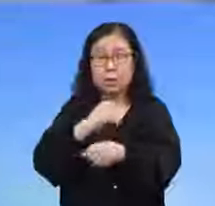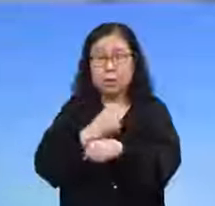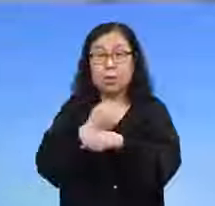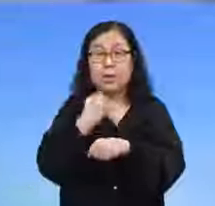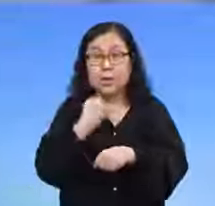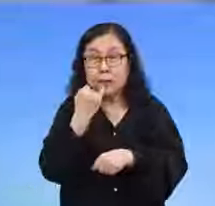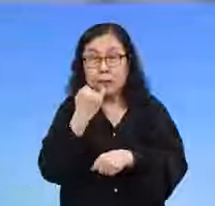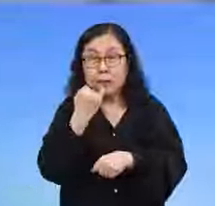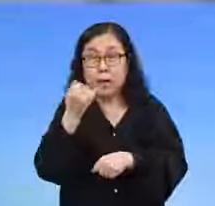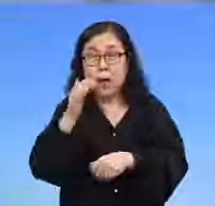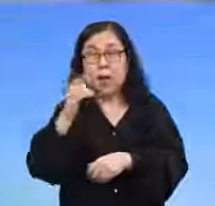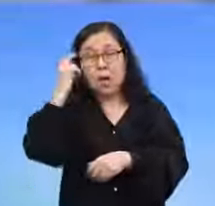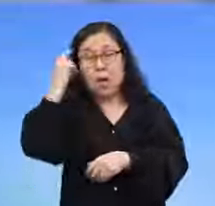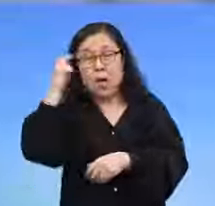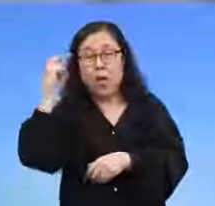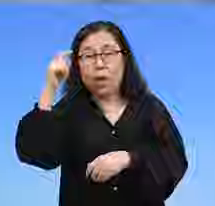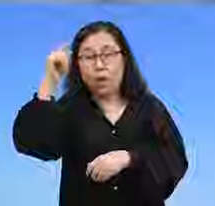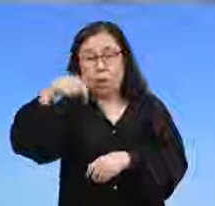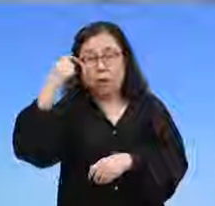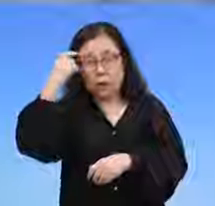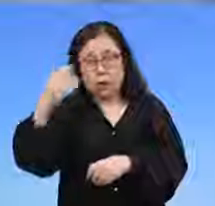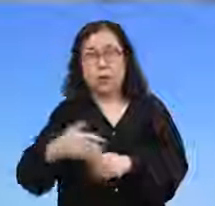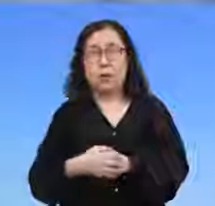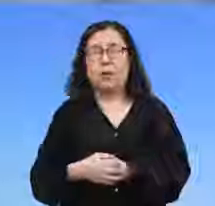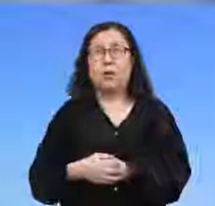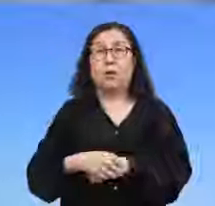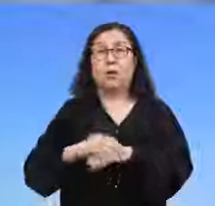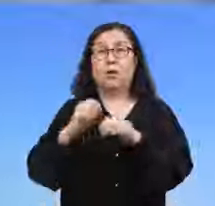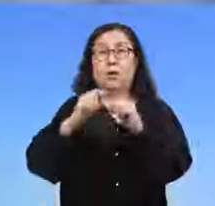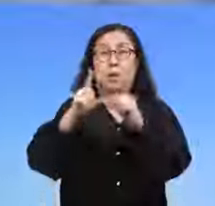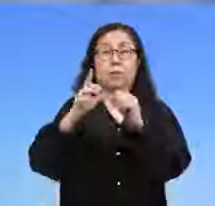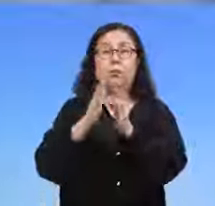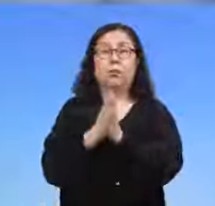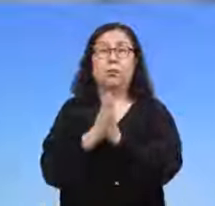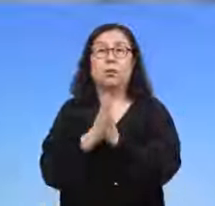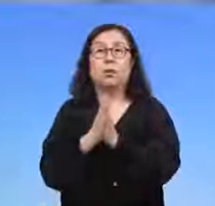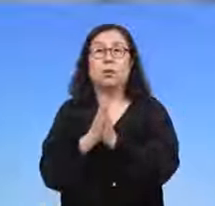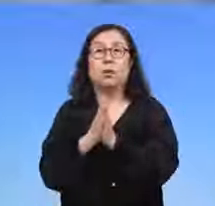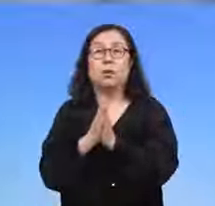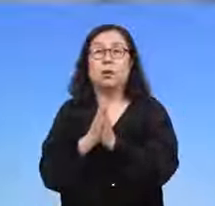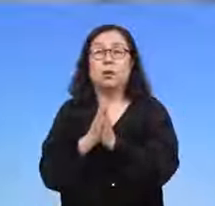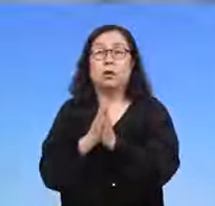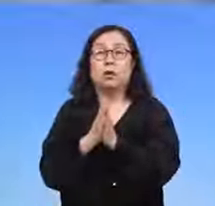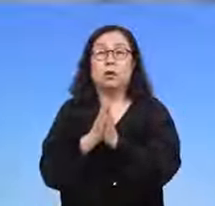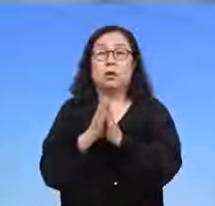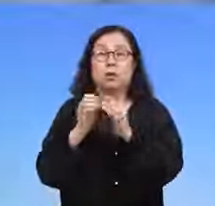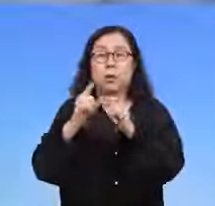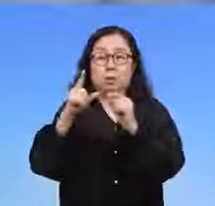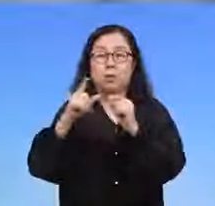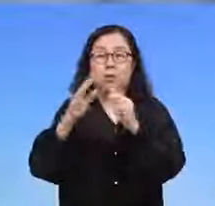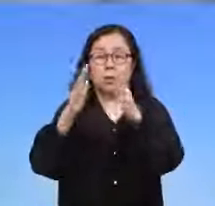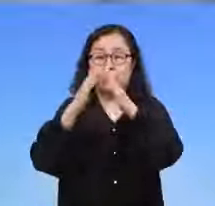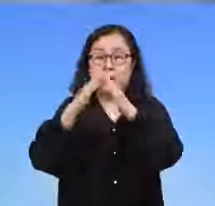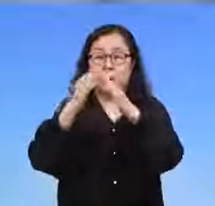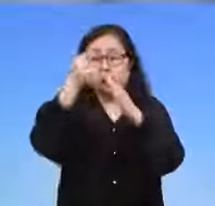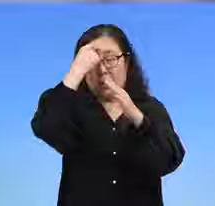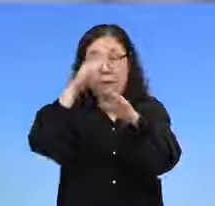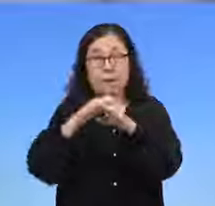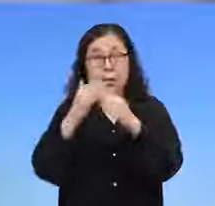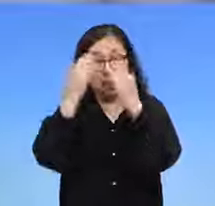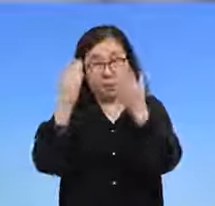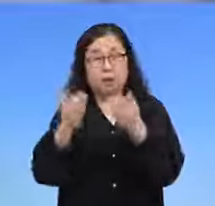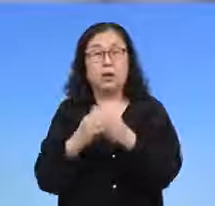대부분의 교역자들과 직원들이 다 지금 댁에서 가정에서 예배를 드리기 때문에 지금 여기 본당에 한 7, 8명 앉아 있거든요,